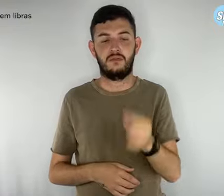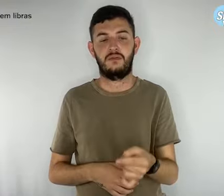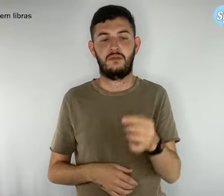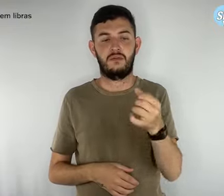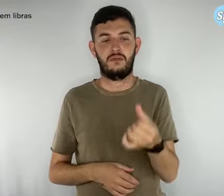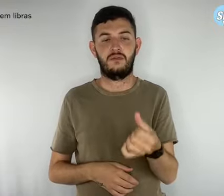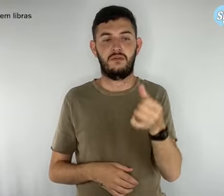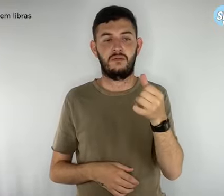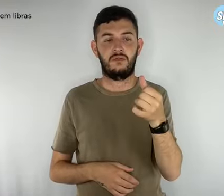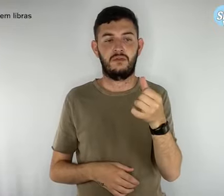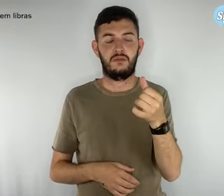36.685.630,